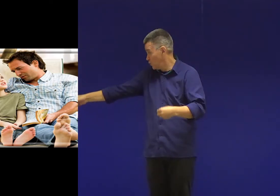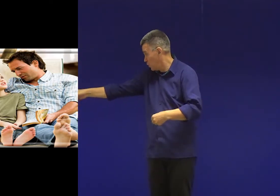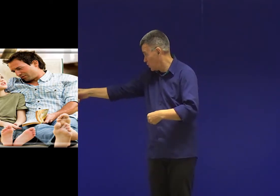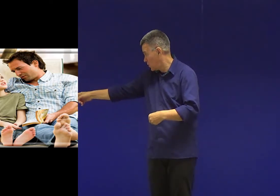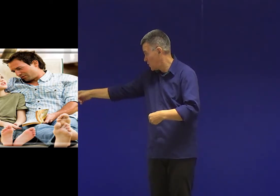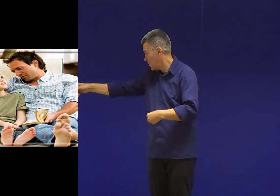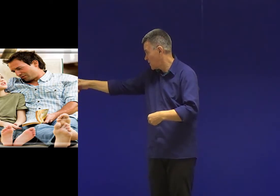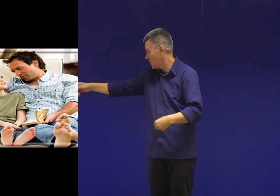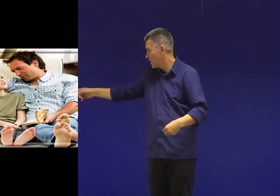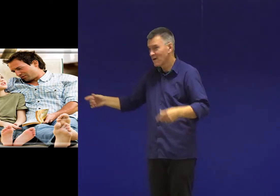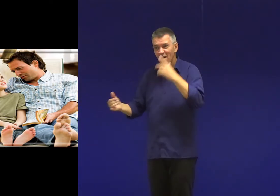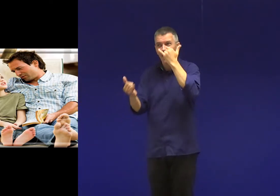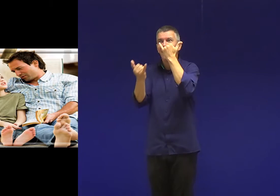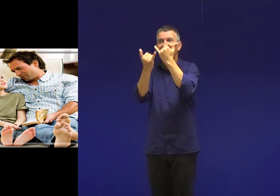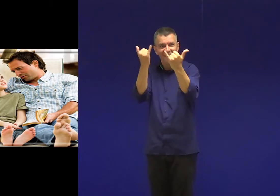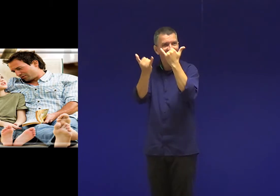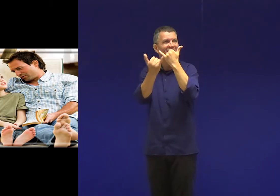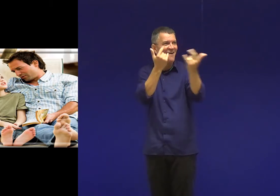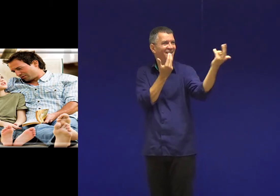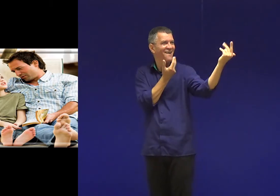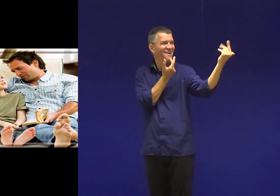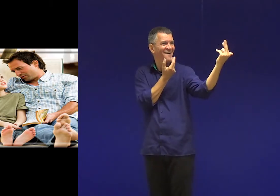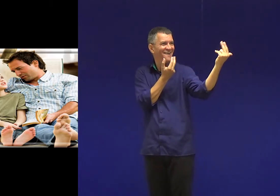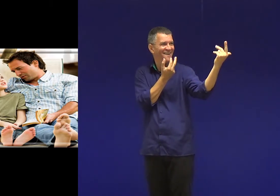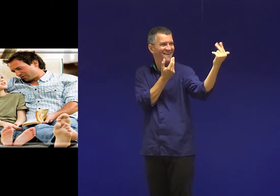Pai e filho. Bem parecidos, né?